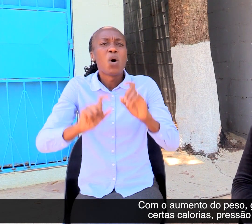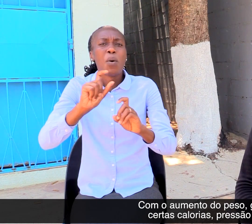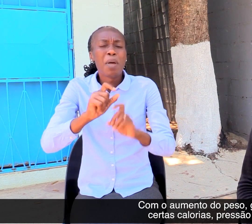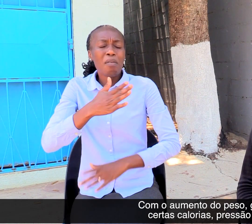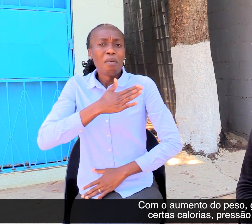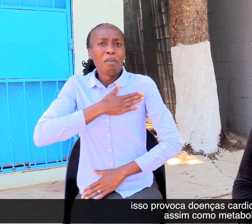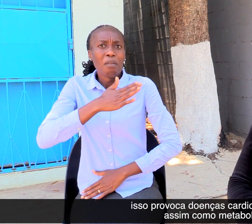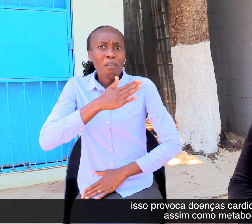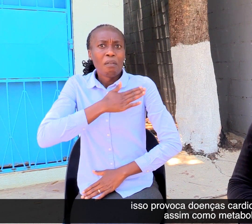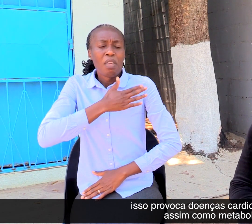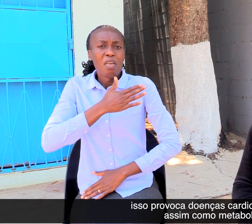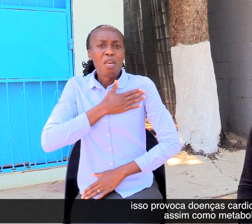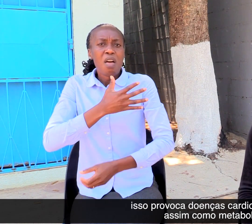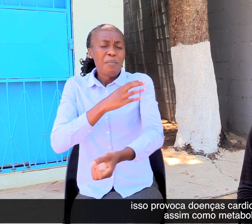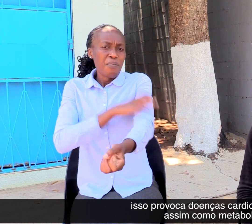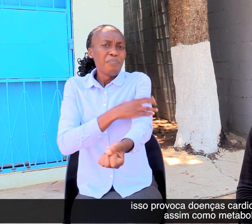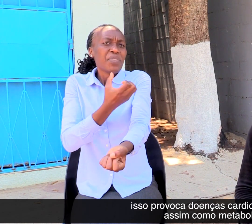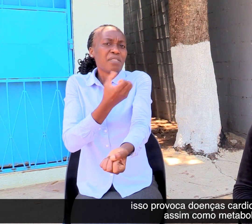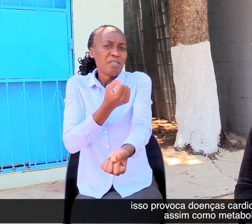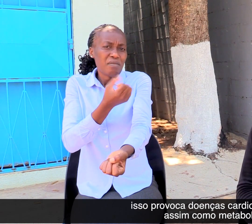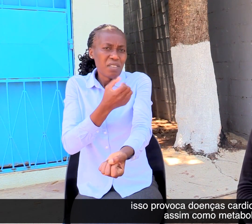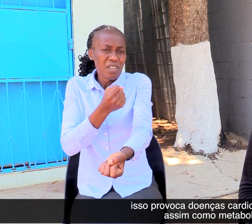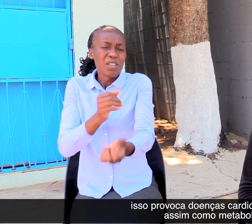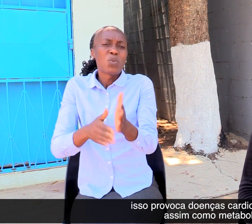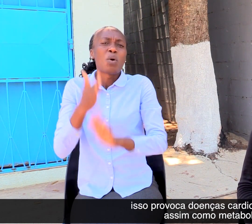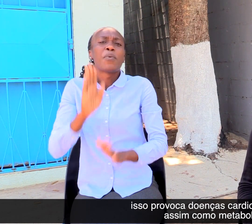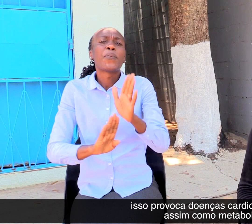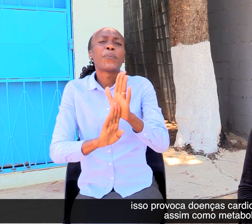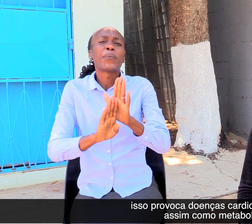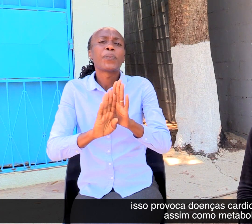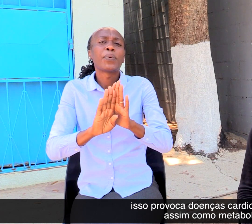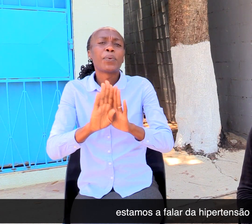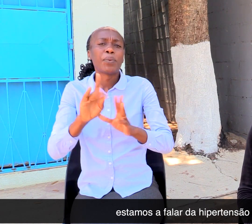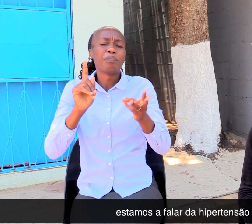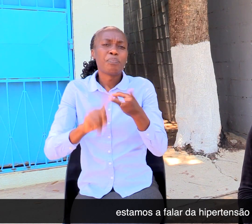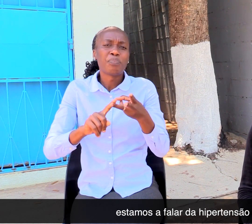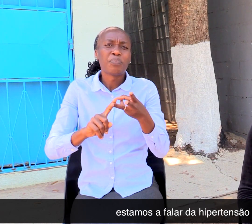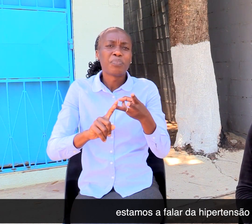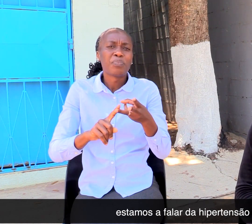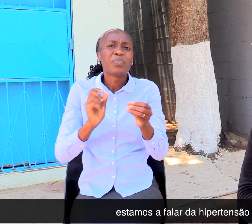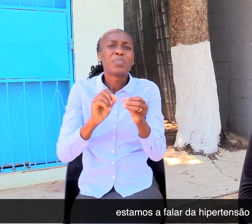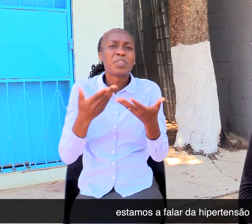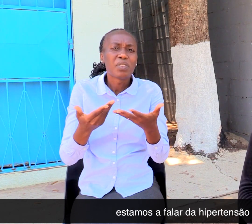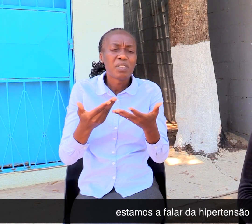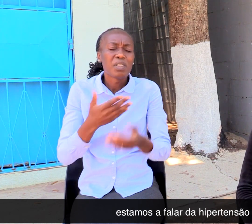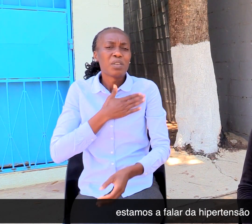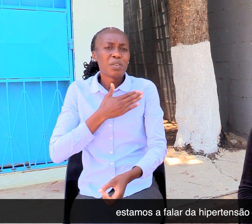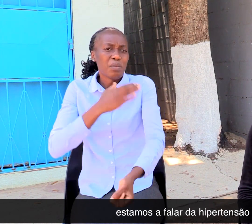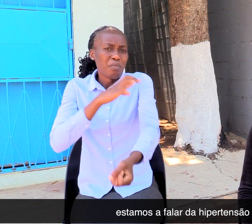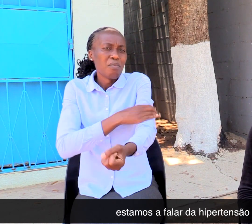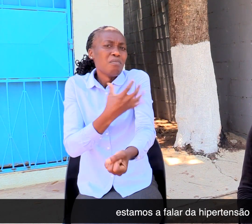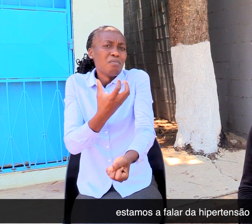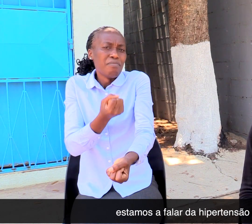pressão arterial e isso provoca doenças cardiovasculares, assim como metabólicas. Estamos a falar exatamente da hipertensão e